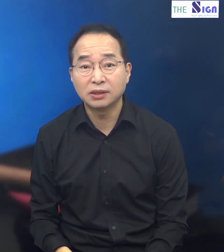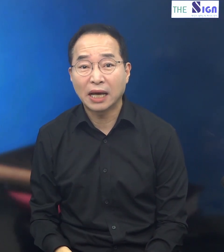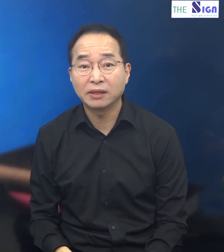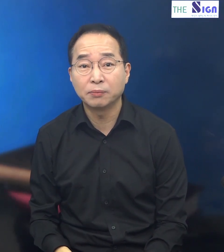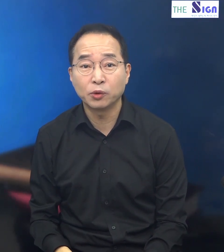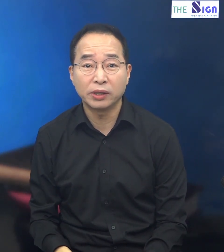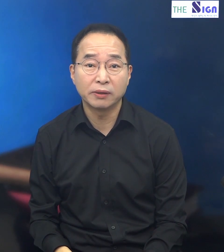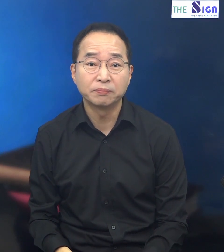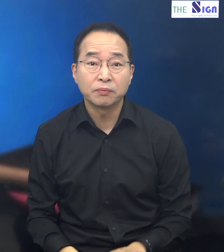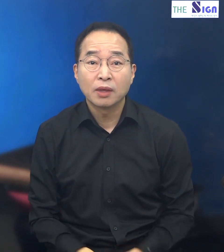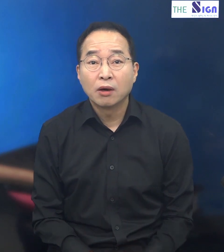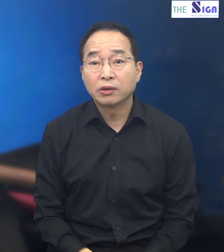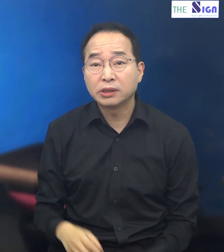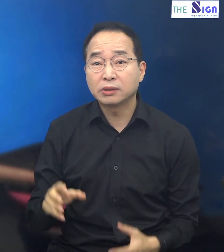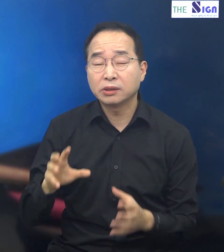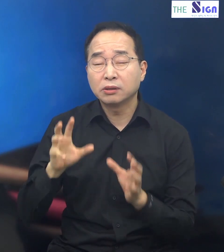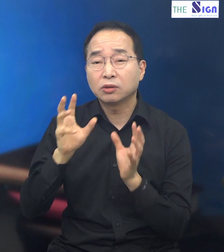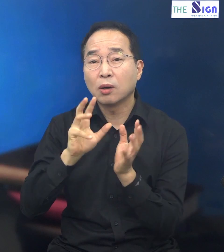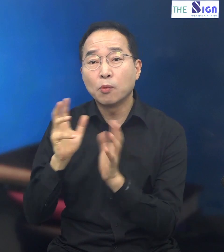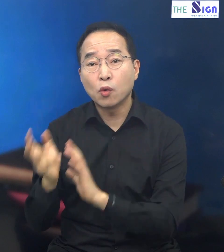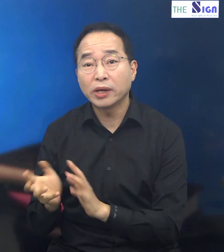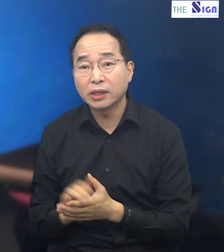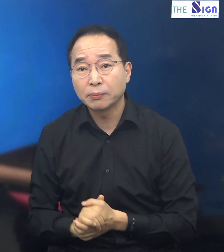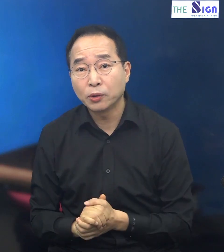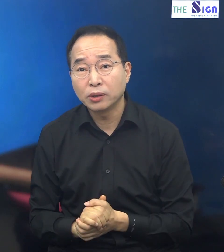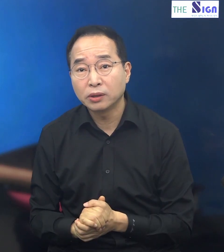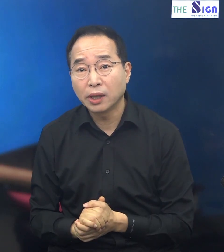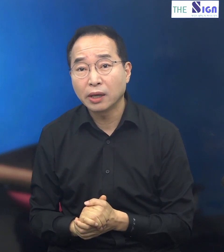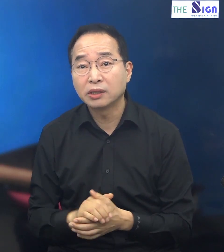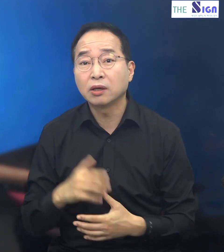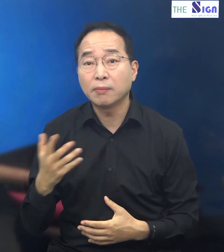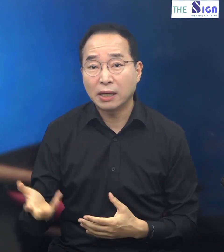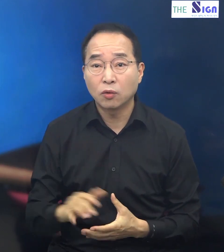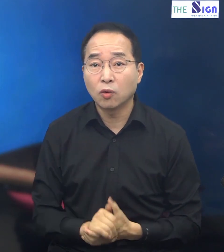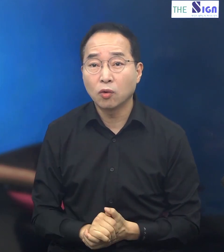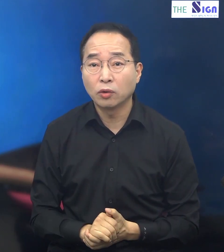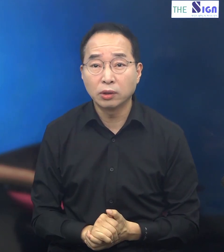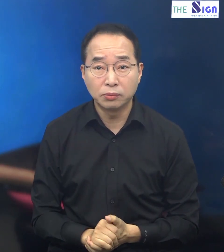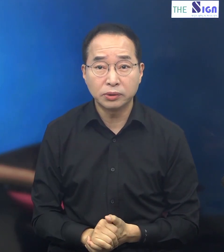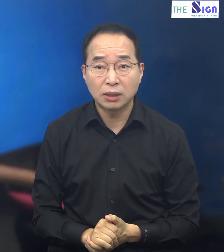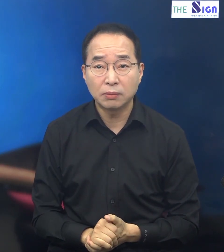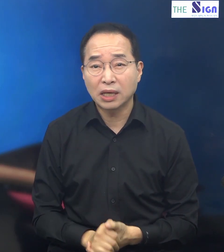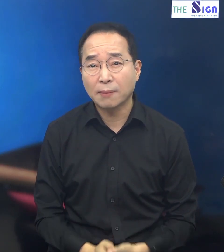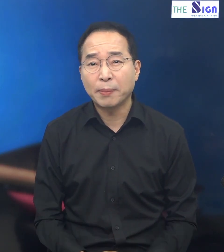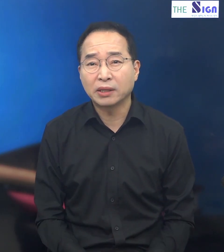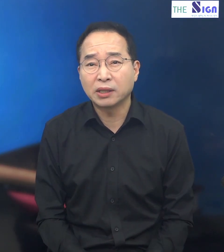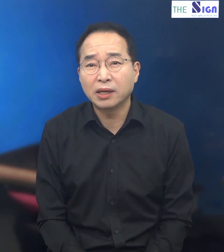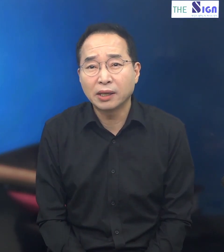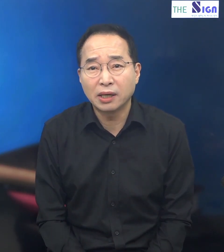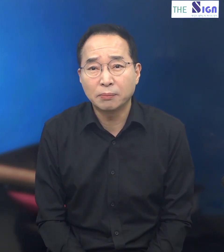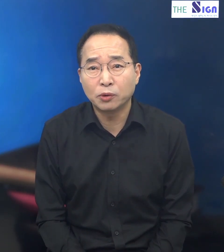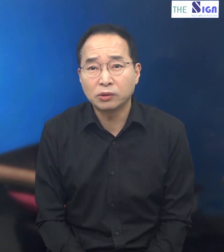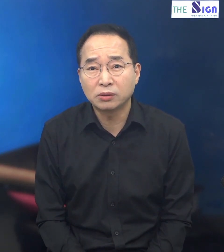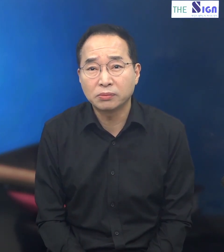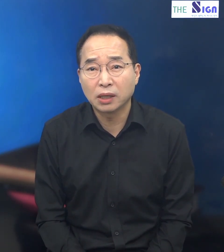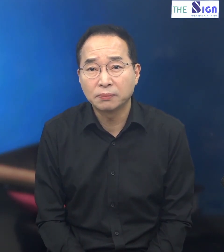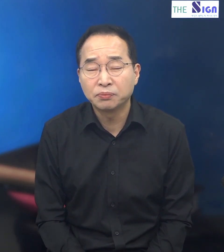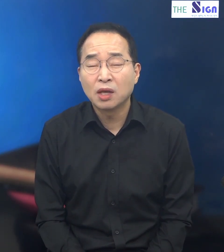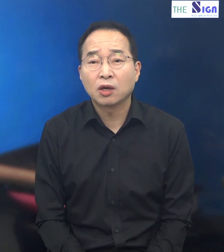않는 표현이에요. 어쨌든 넘버원이라는 표현인데 그거 말고 어떤 부분이냐면 약간 베테랑이라는 표현이 있습니다.